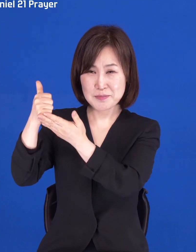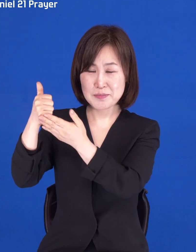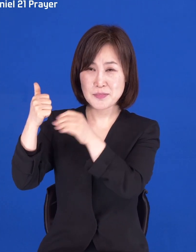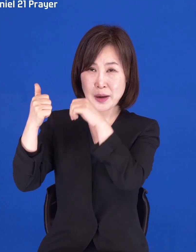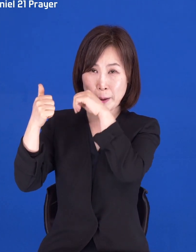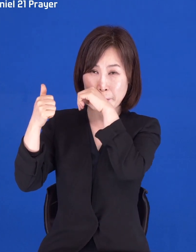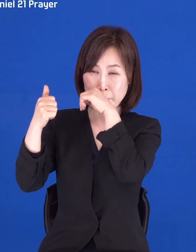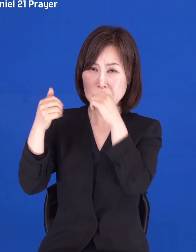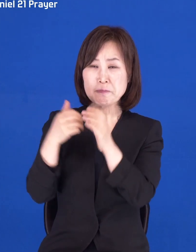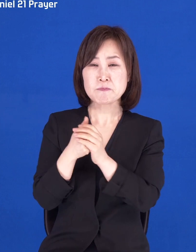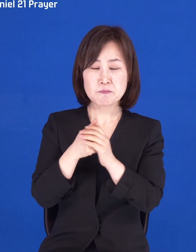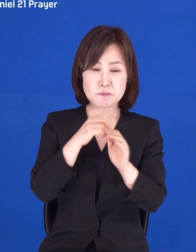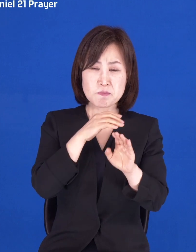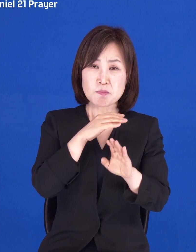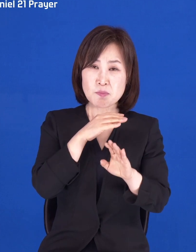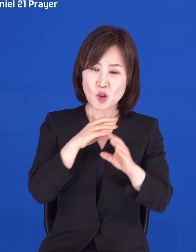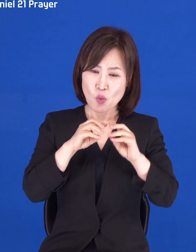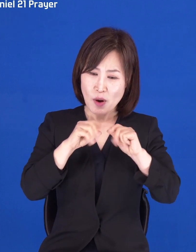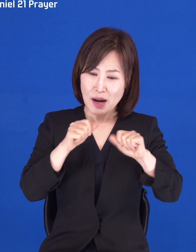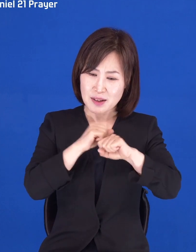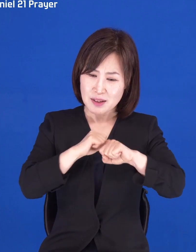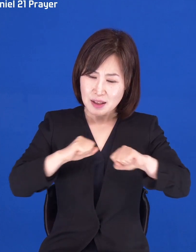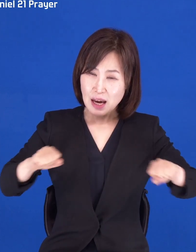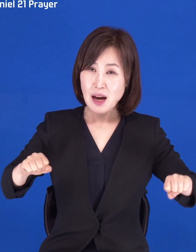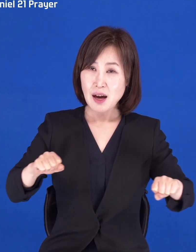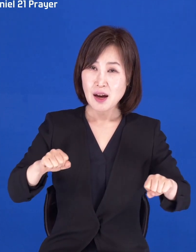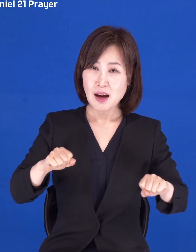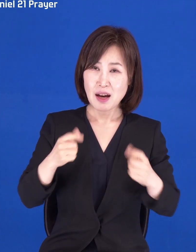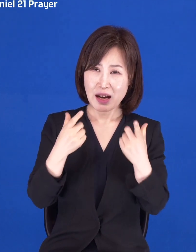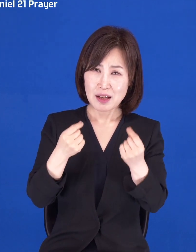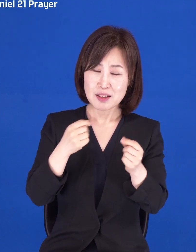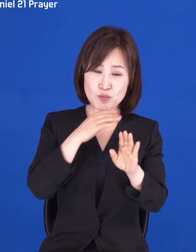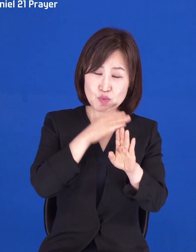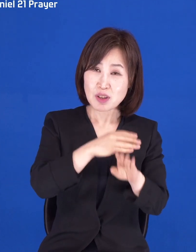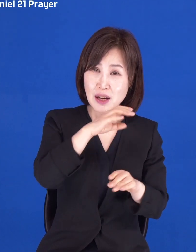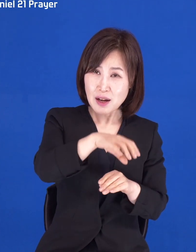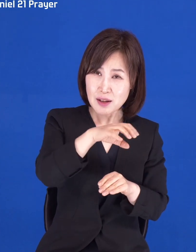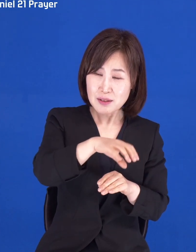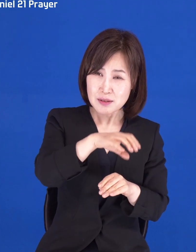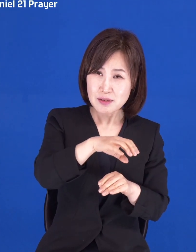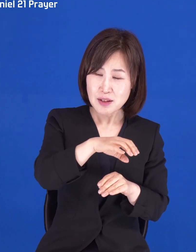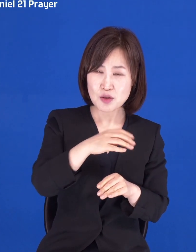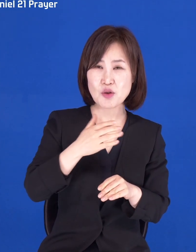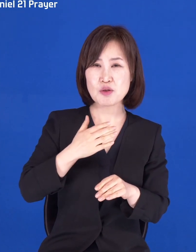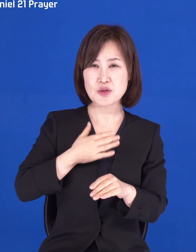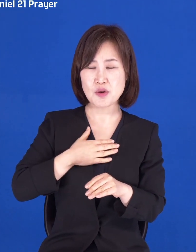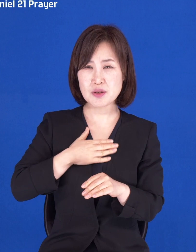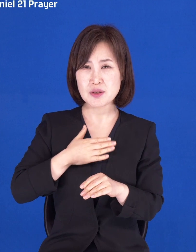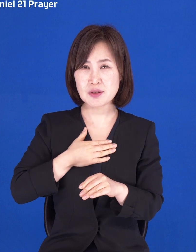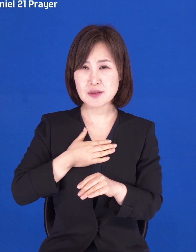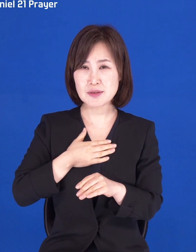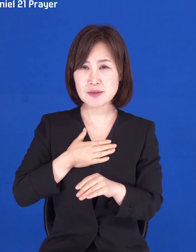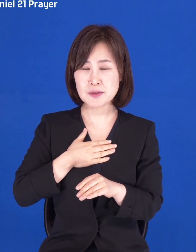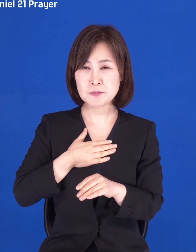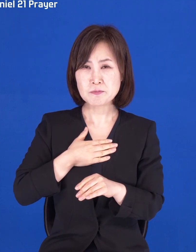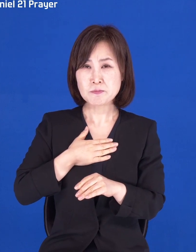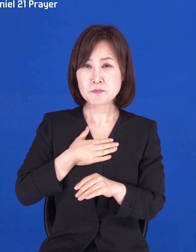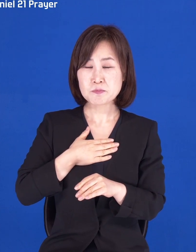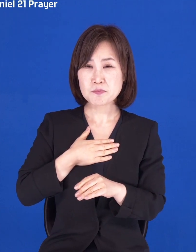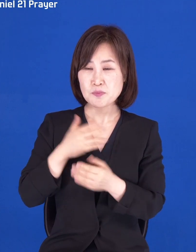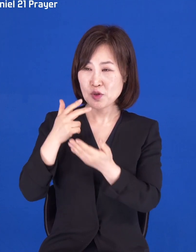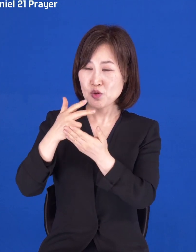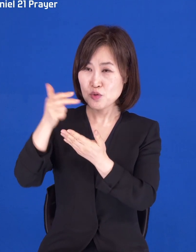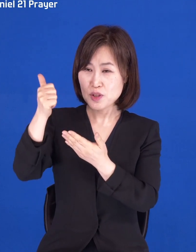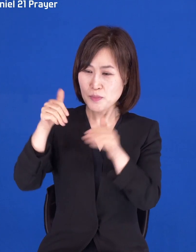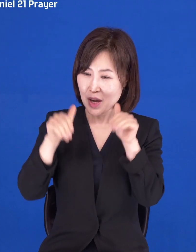북한이라는 광야 같은 세상 가운데 있는 저를 주님의 귀한 종 태 목사님을